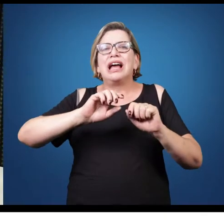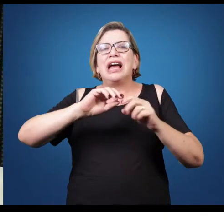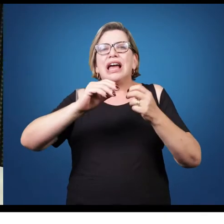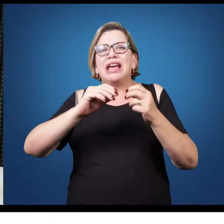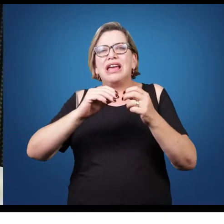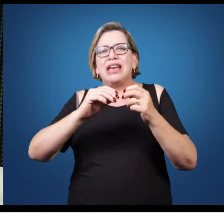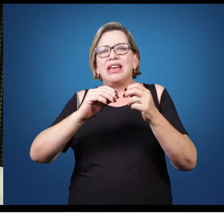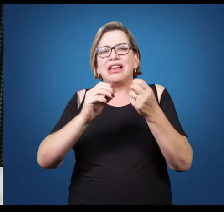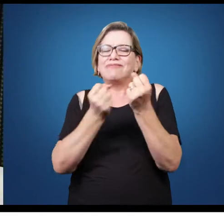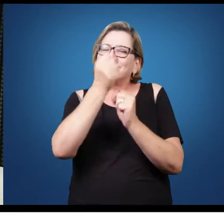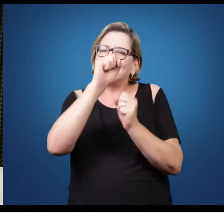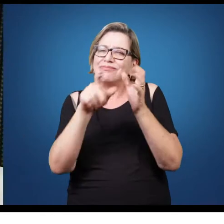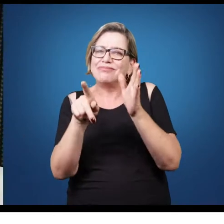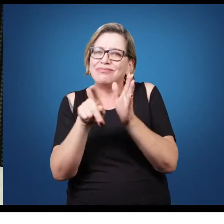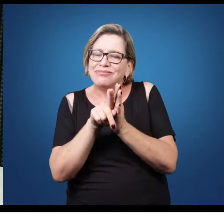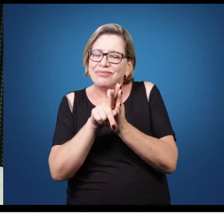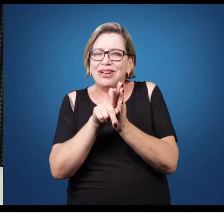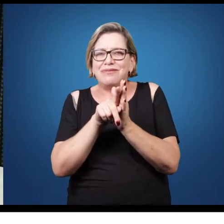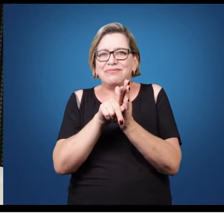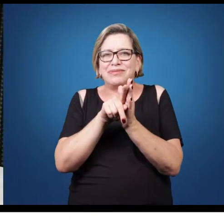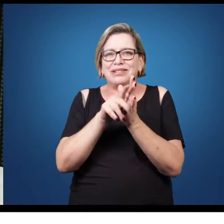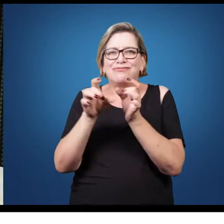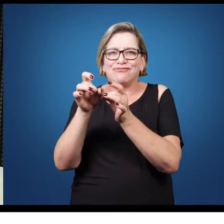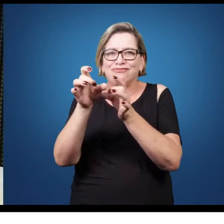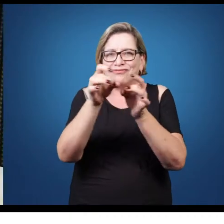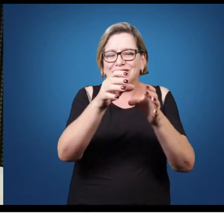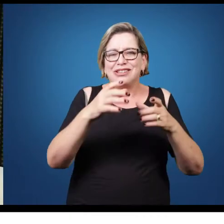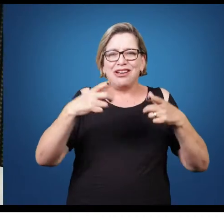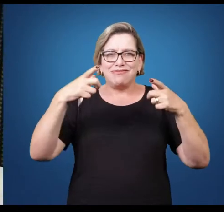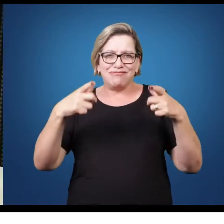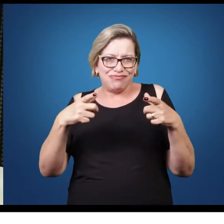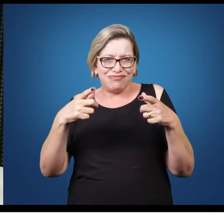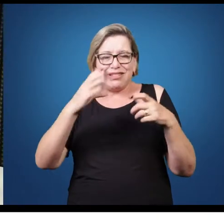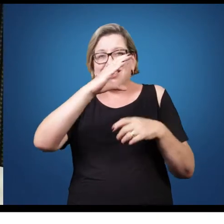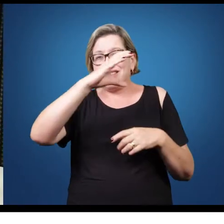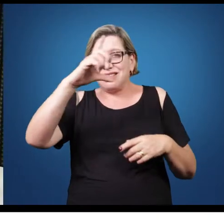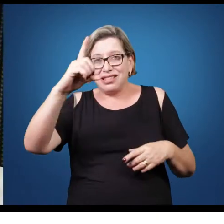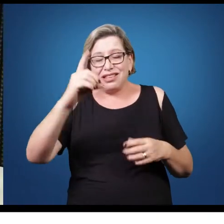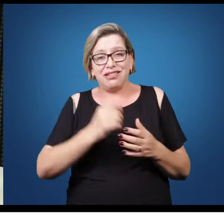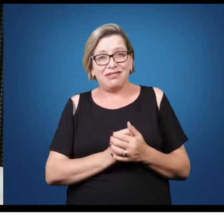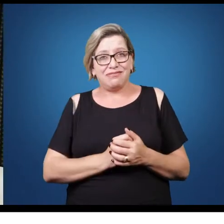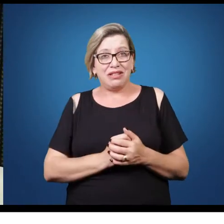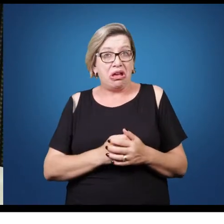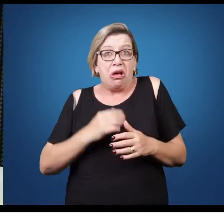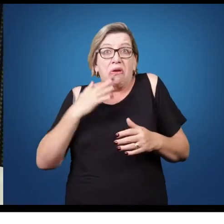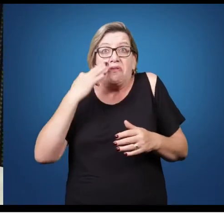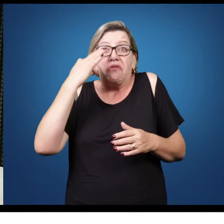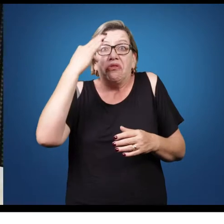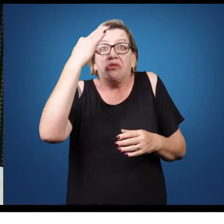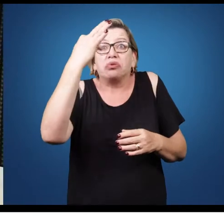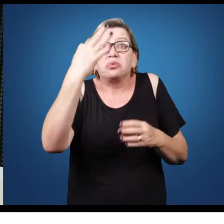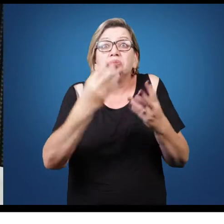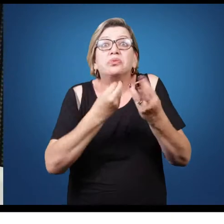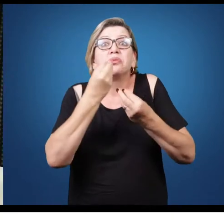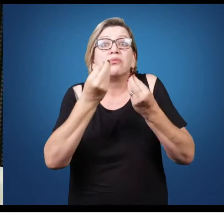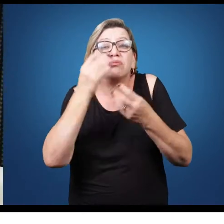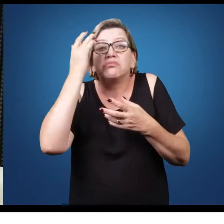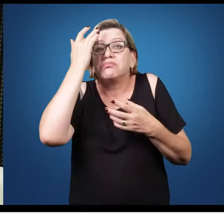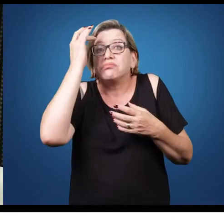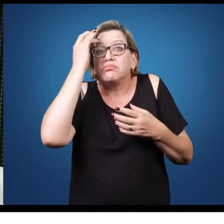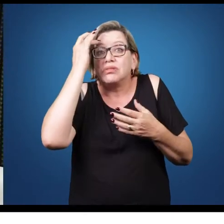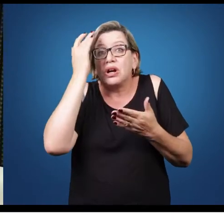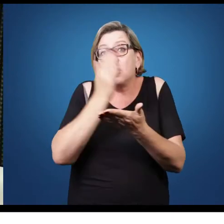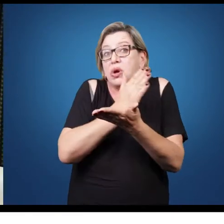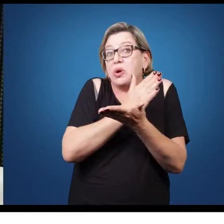é o digo isso não sabendo muito bem para onde isso vai é esse é uma questão muito móvel é isso aí de 95 para cá